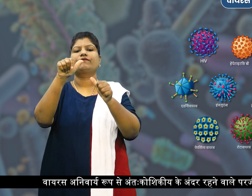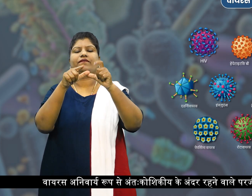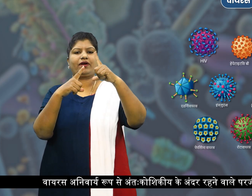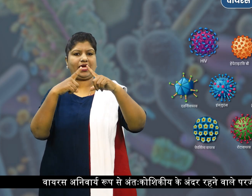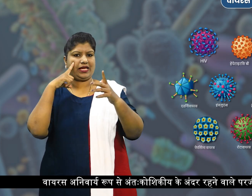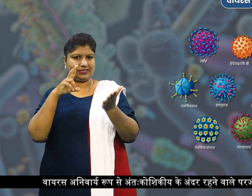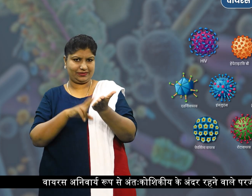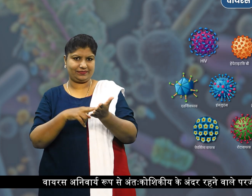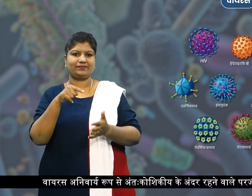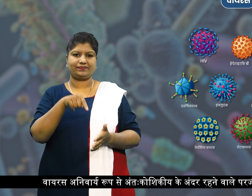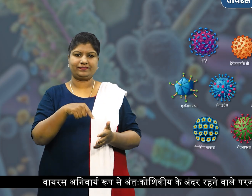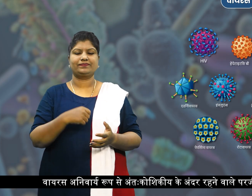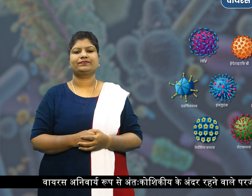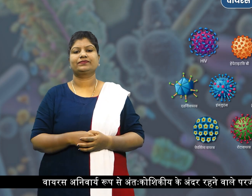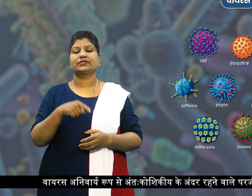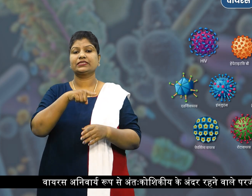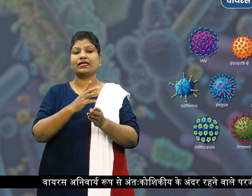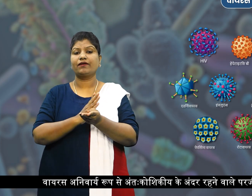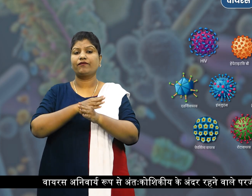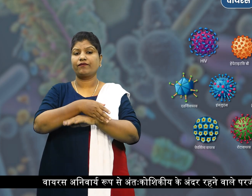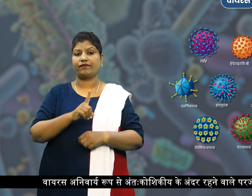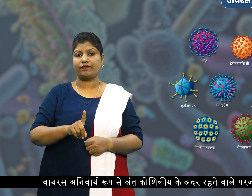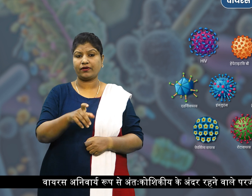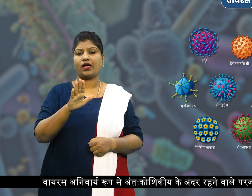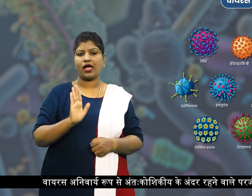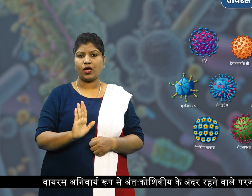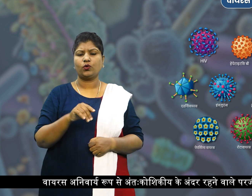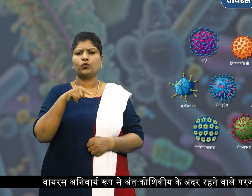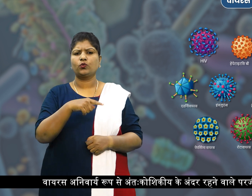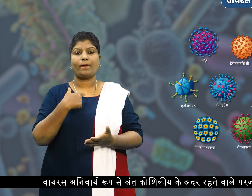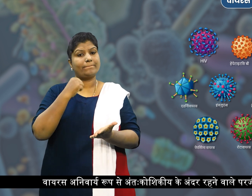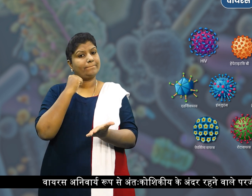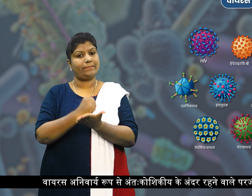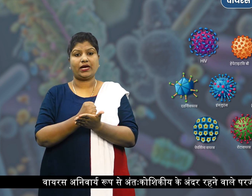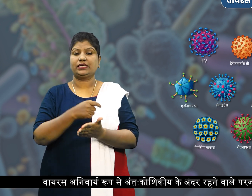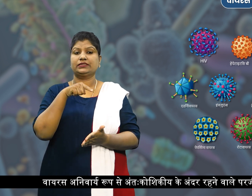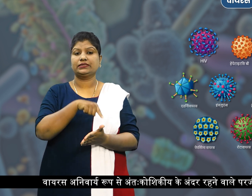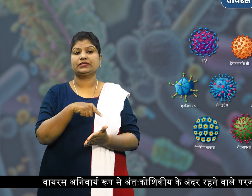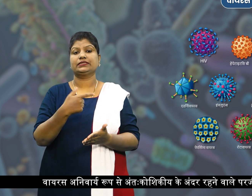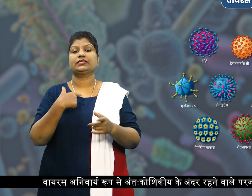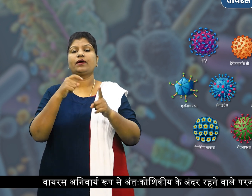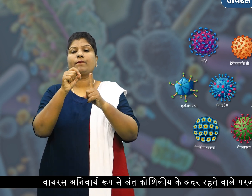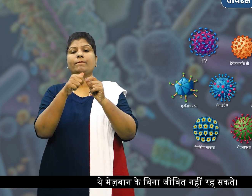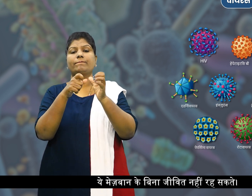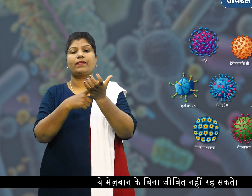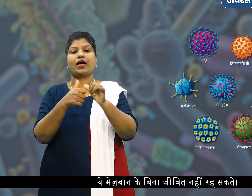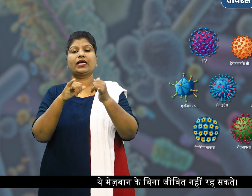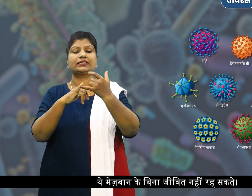वायरस अनिवार्य रूपों में अंतःकोशिकीय के अंदर रहने वाले परजीवों होते हैं। ये मेजबान के